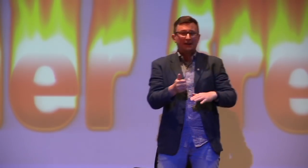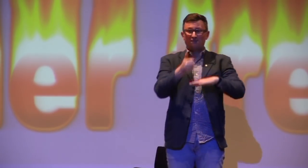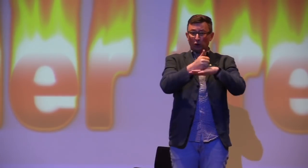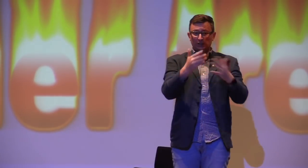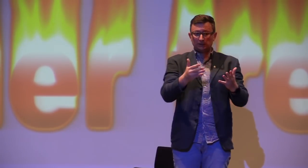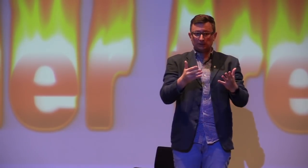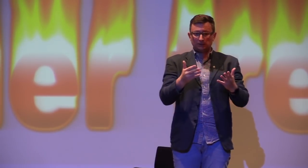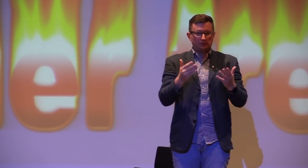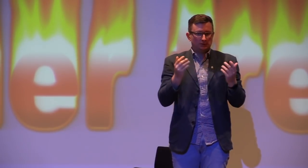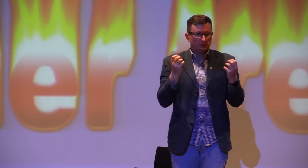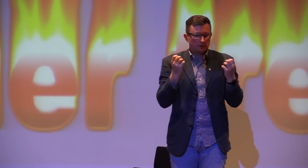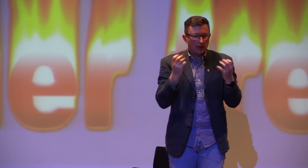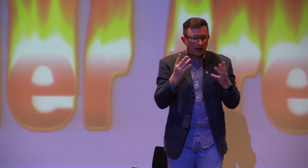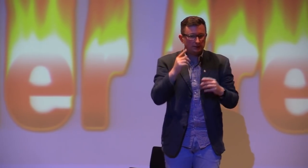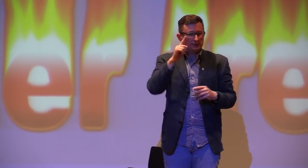auch nicht so viel. Es ist halt auch schwierig.